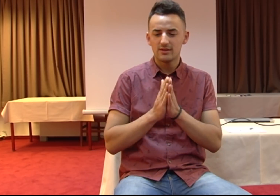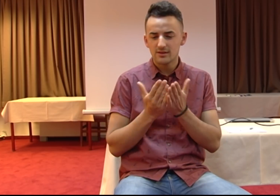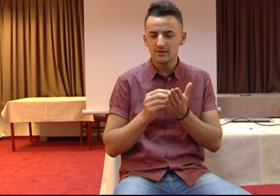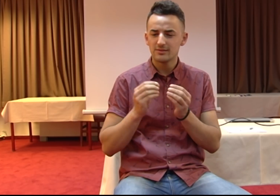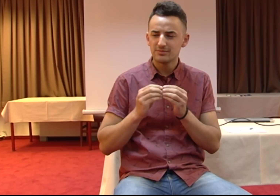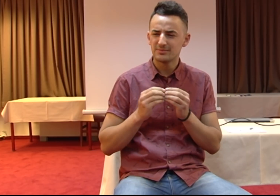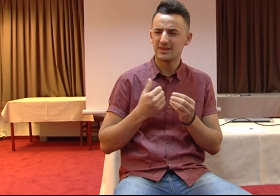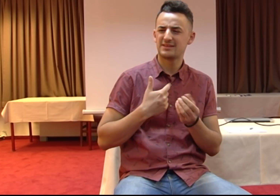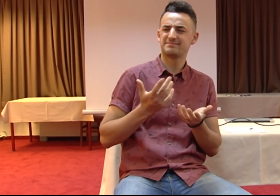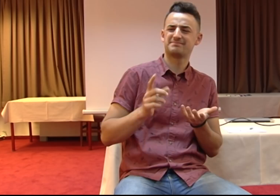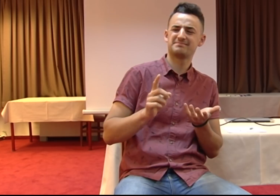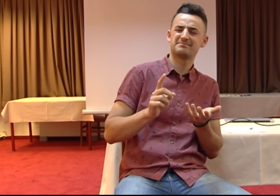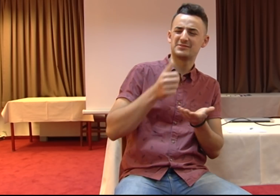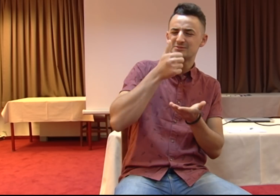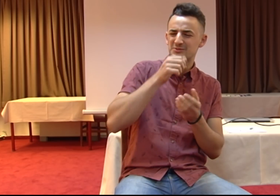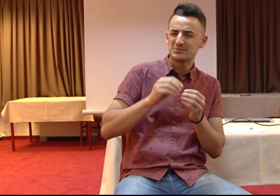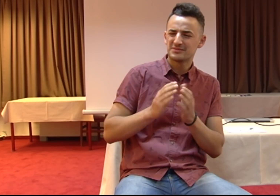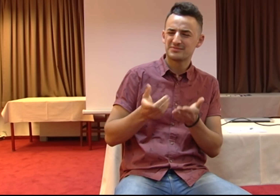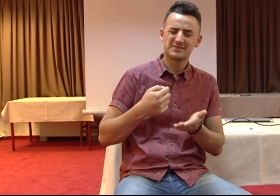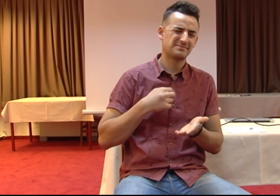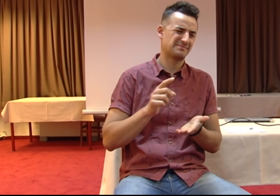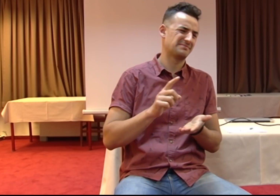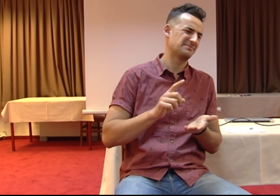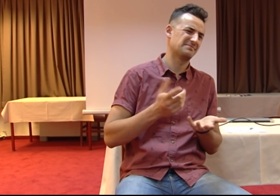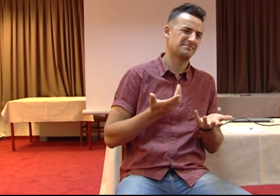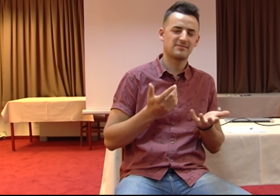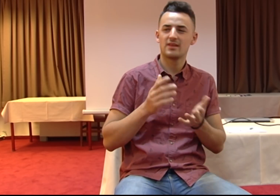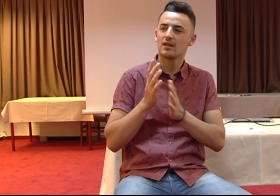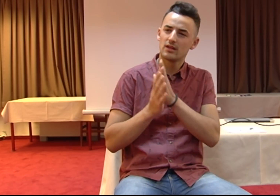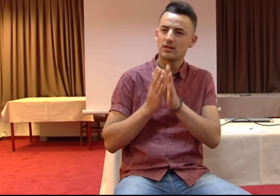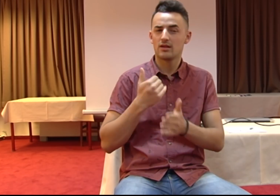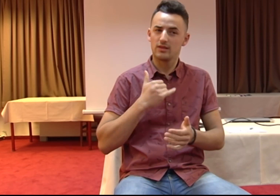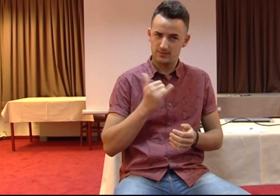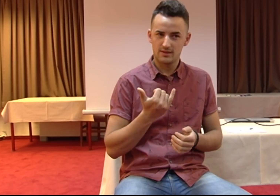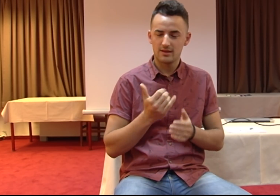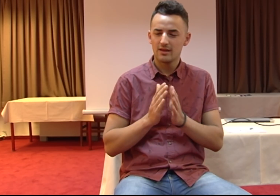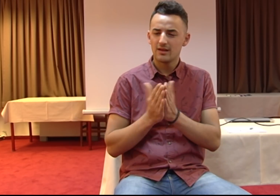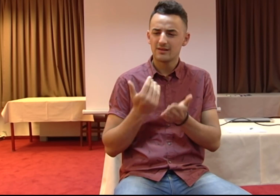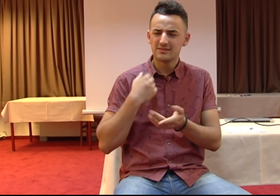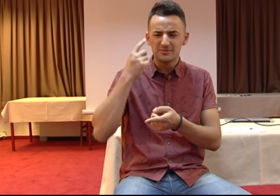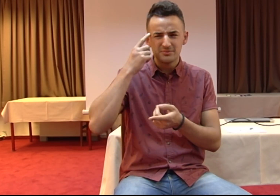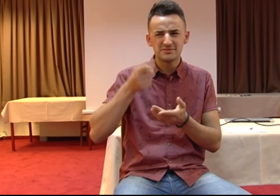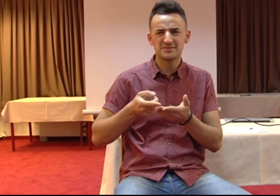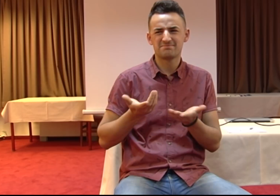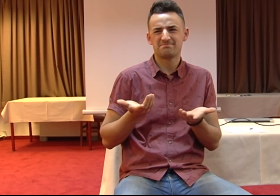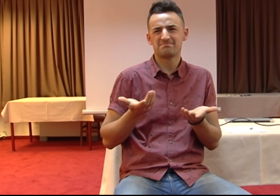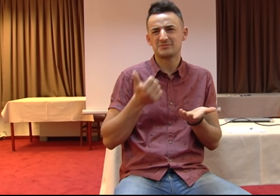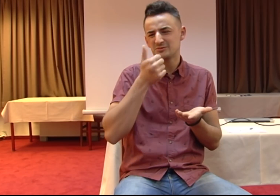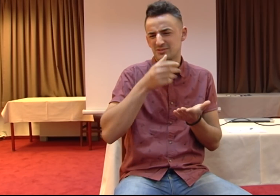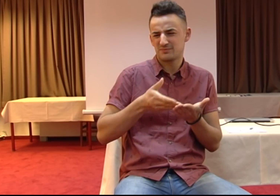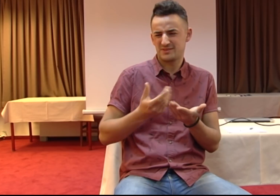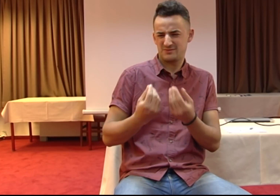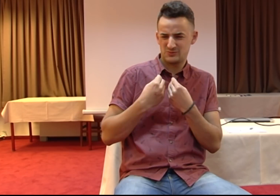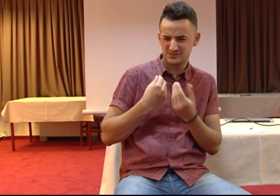тоа. Не ми треба мене тоа. Јас од малечок си одев во црква и си бев навикнат да си живеам така, без знаење за